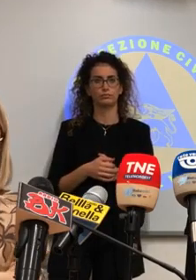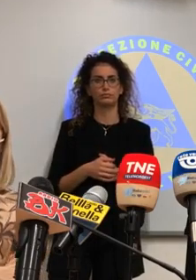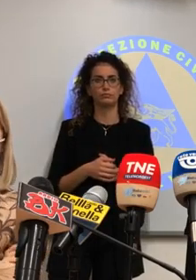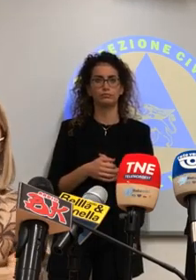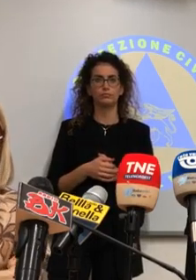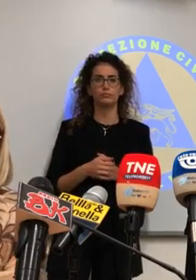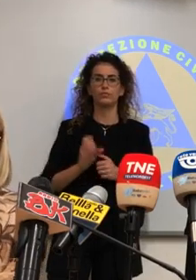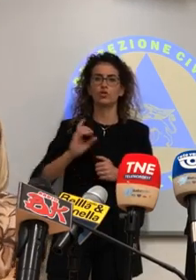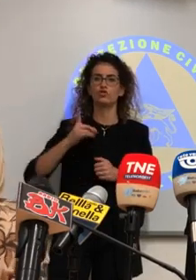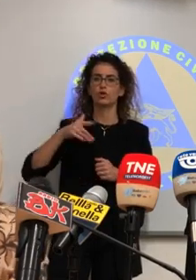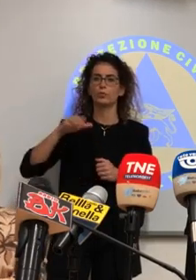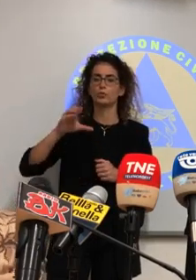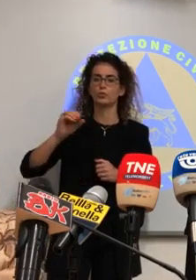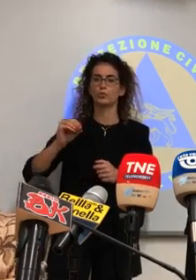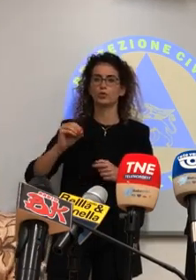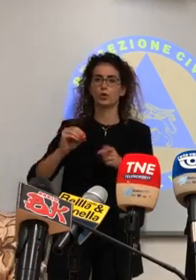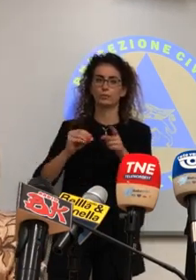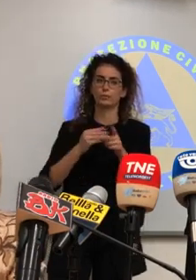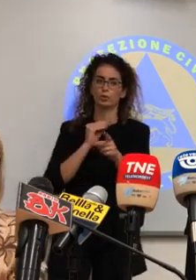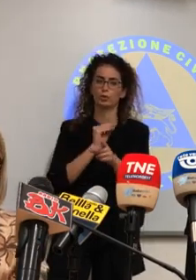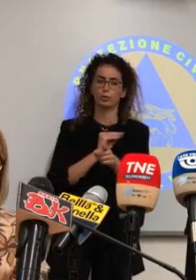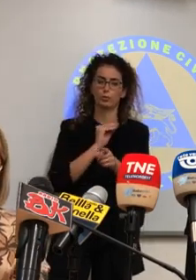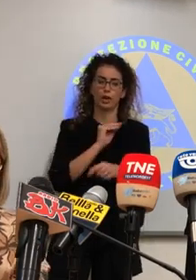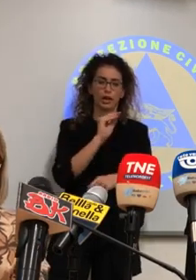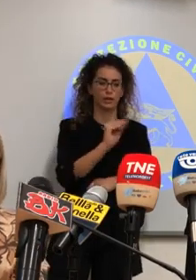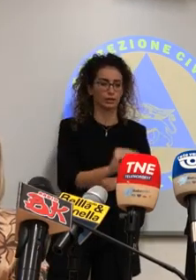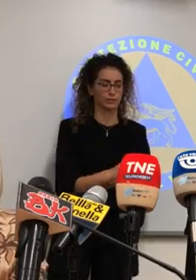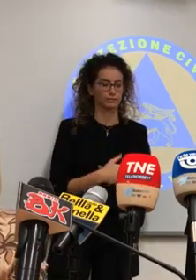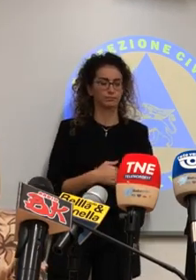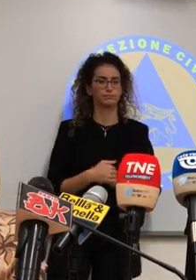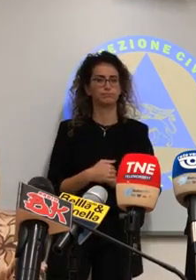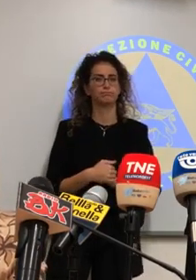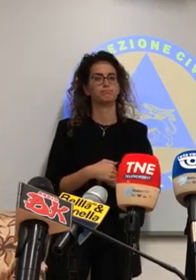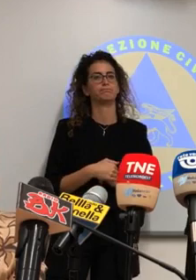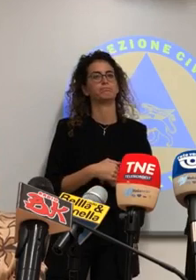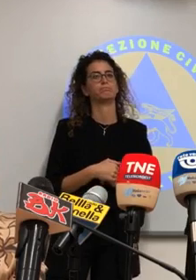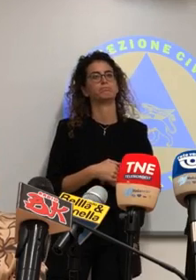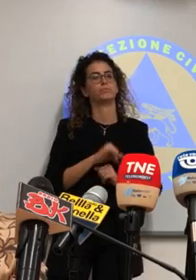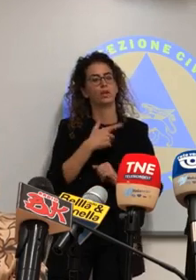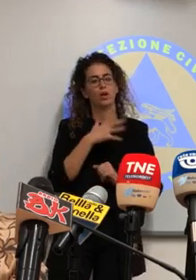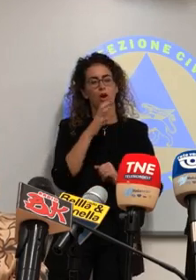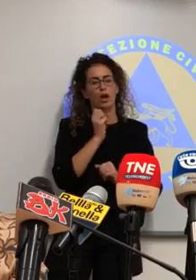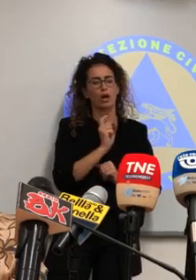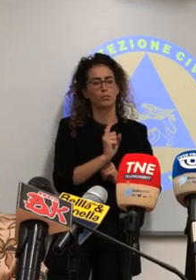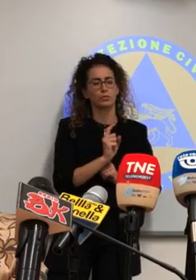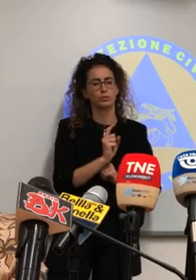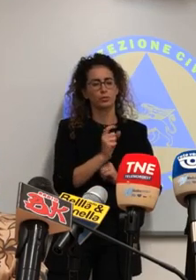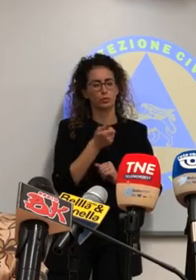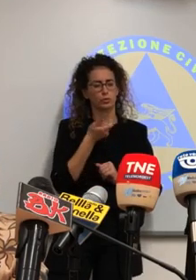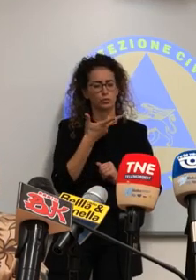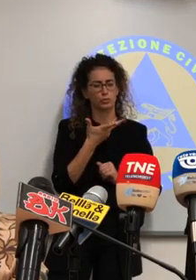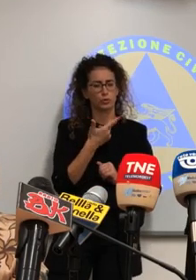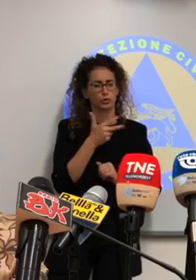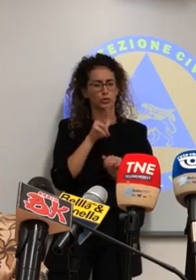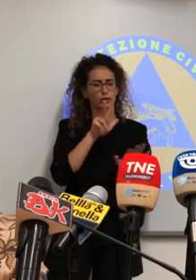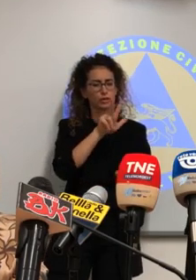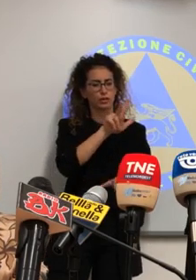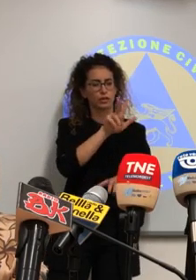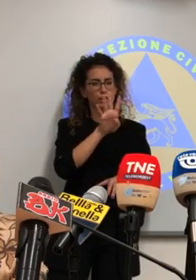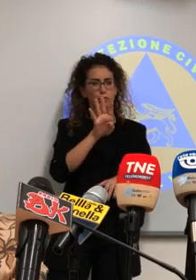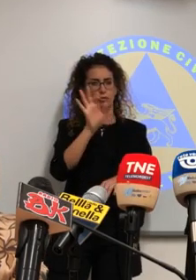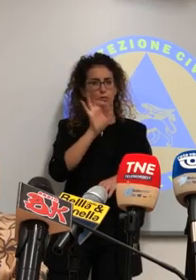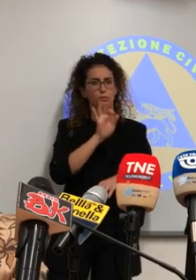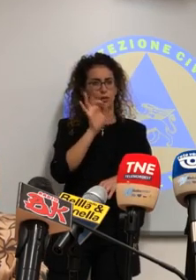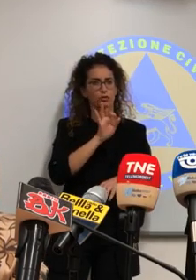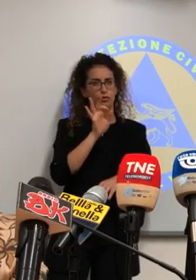Cristina Giacomuzzo ha una domanda per la dottoressa Russo. Sì, non avevo capito un numero, 34% era il